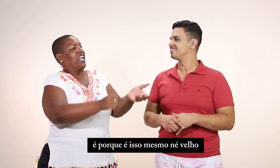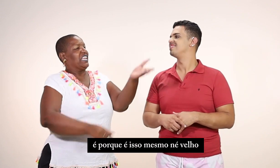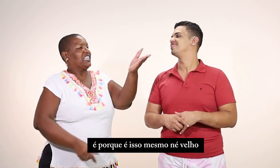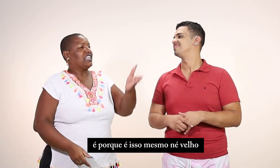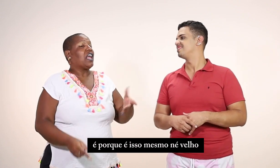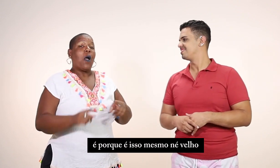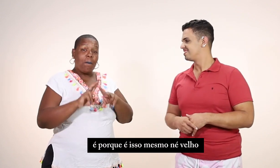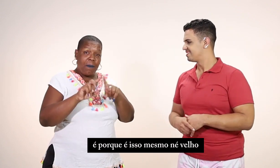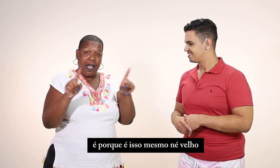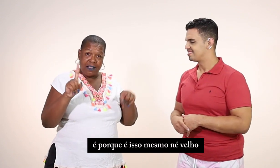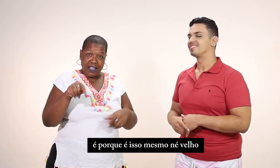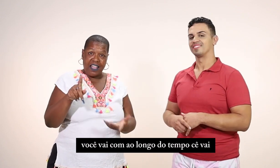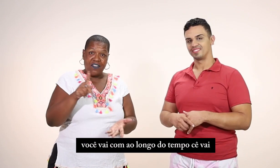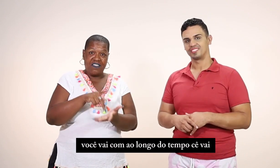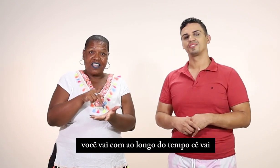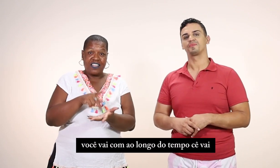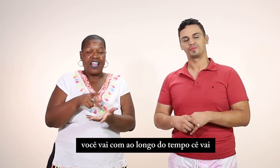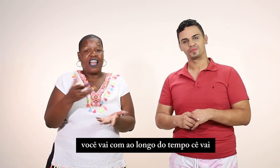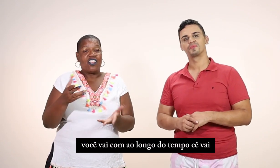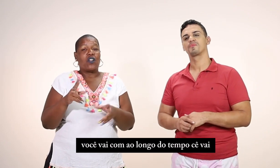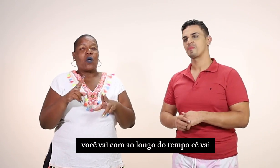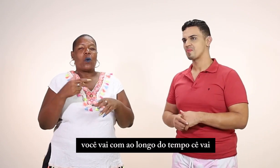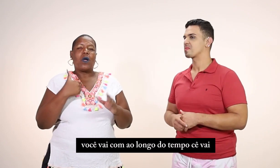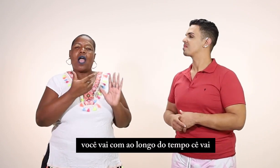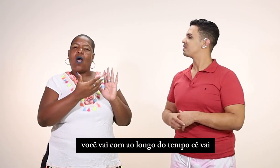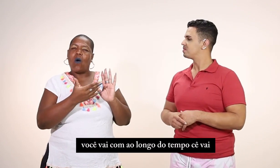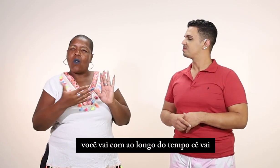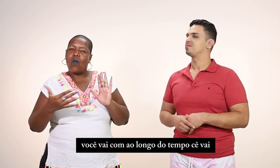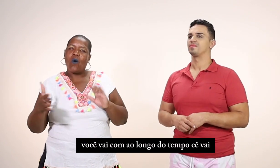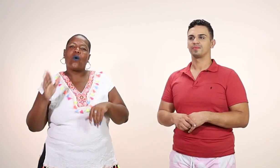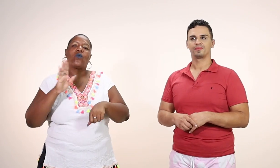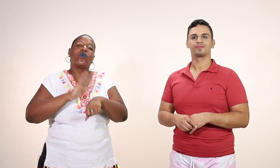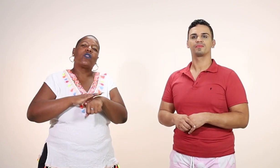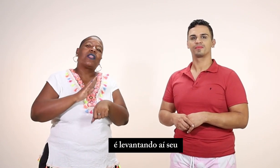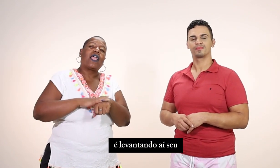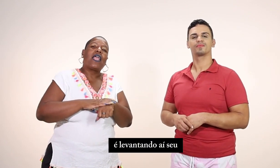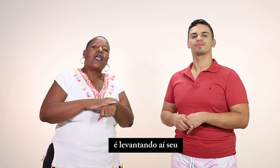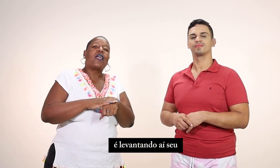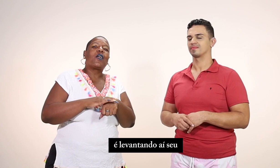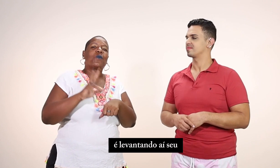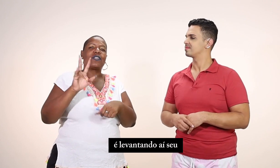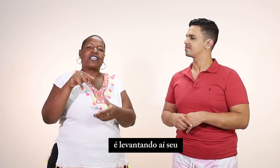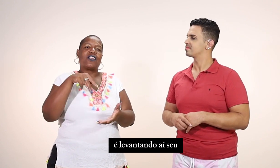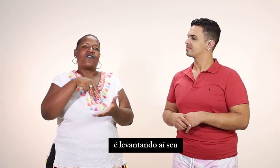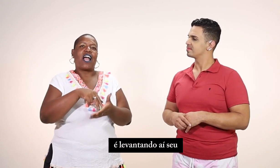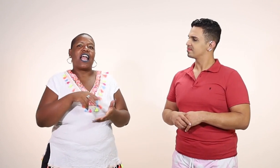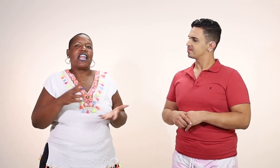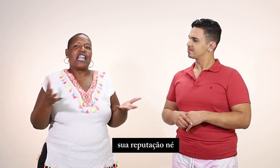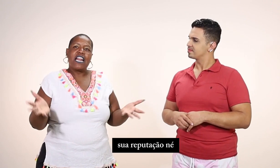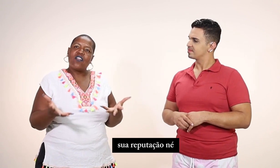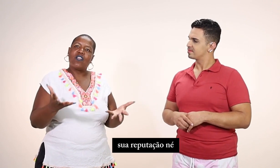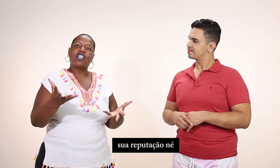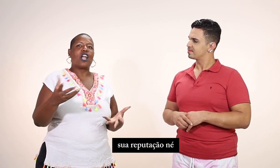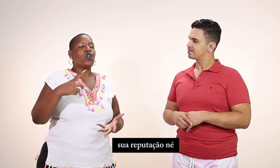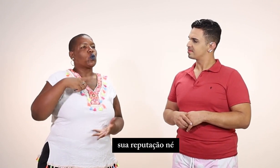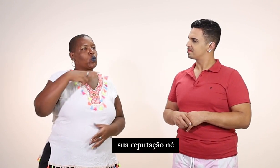Porque é isso mesmo, né, velho? Você vai ao longo do tempo, você vai levantando aí sua reputação,